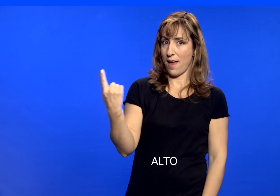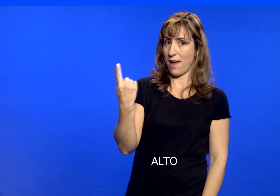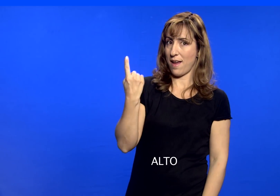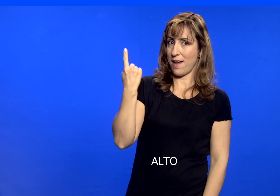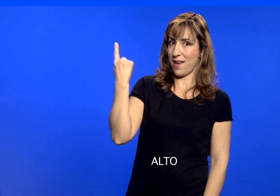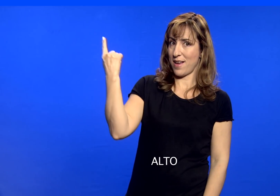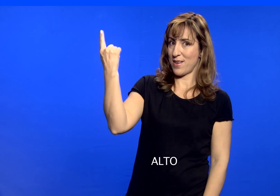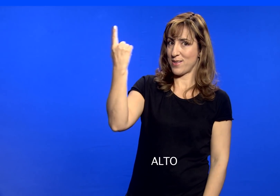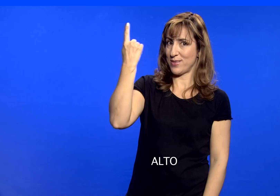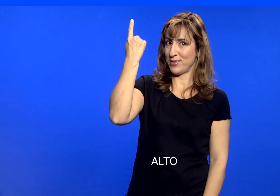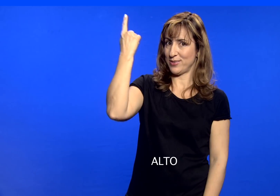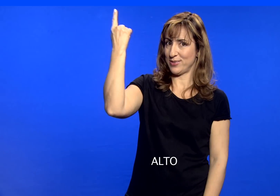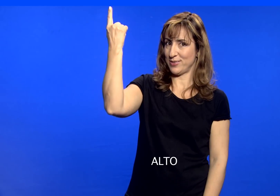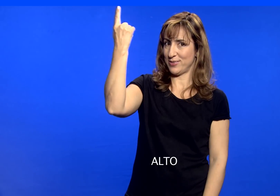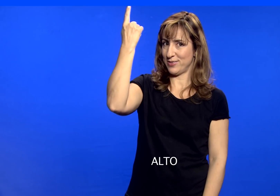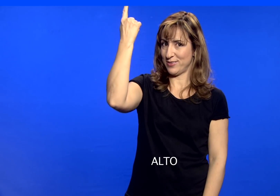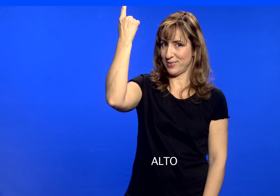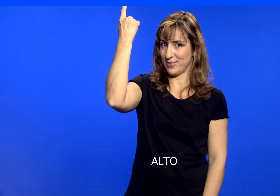e alto.